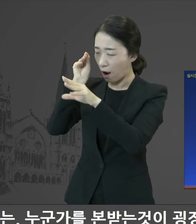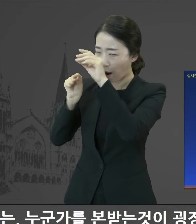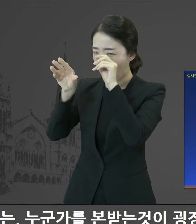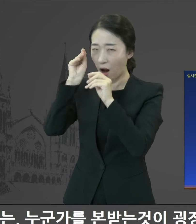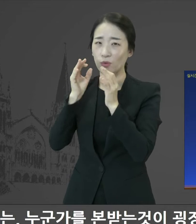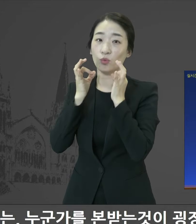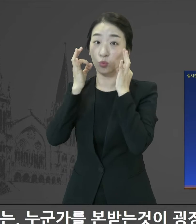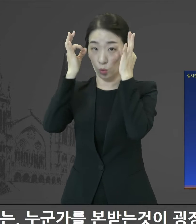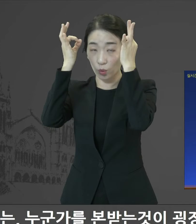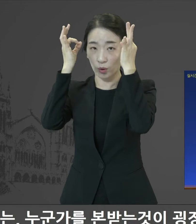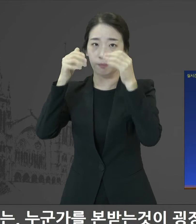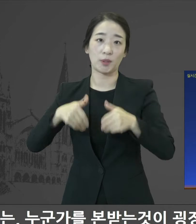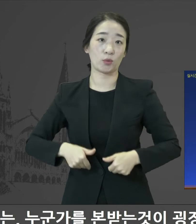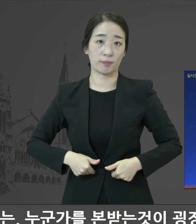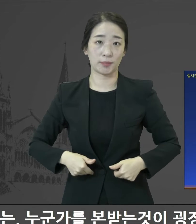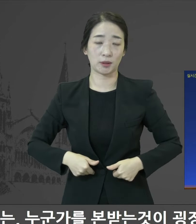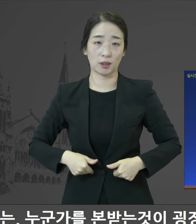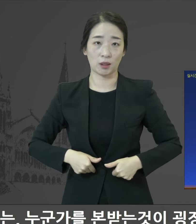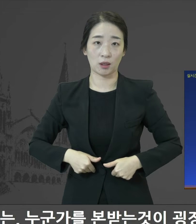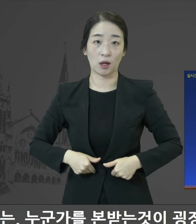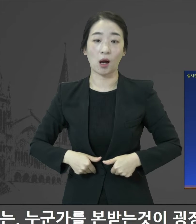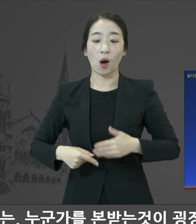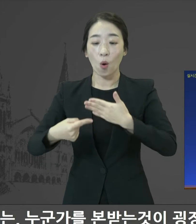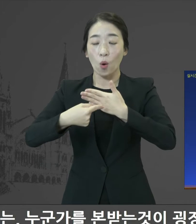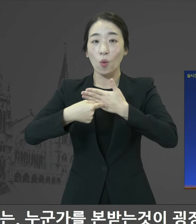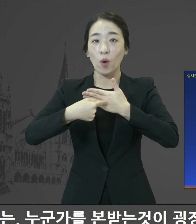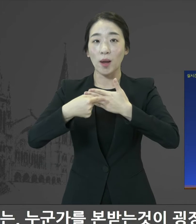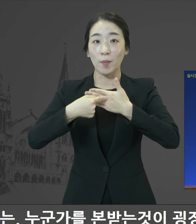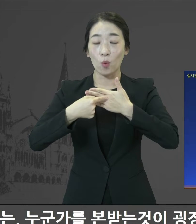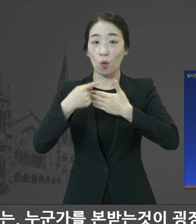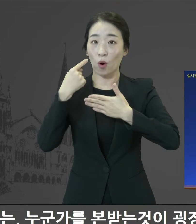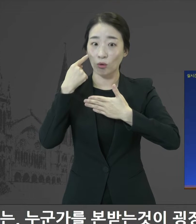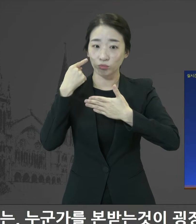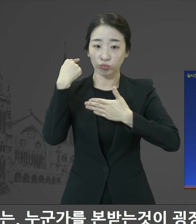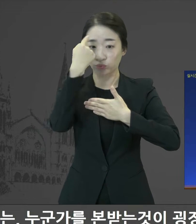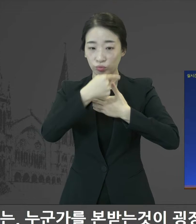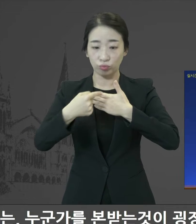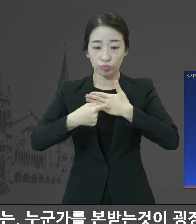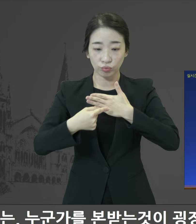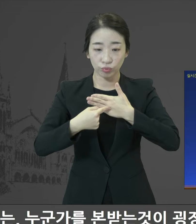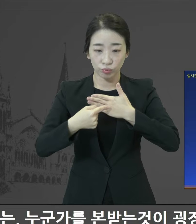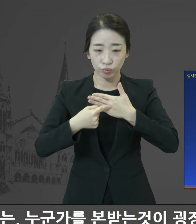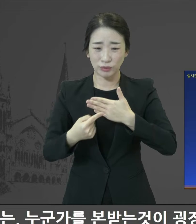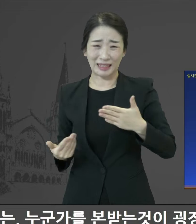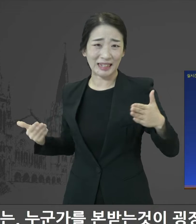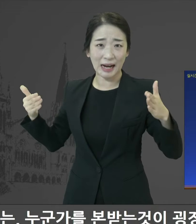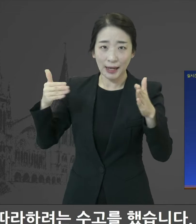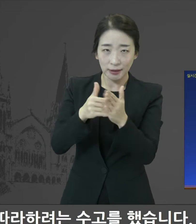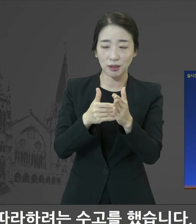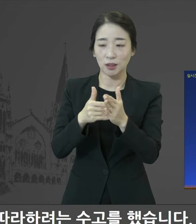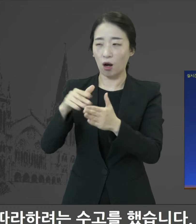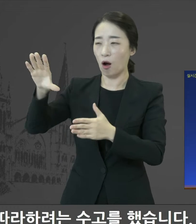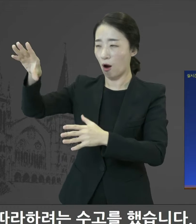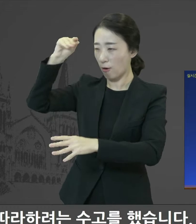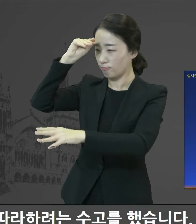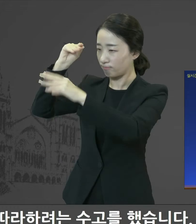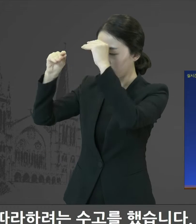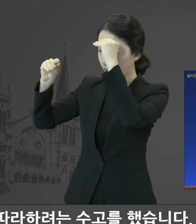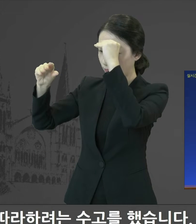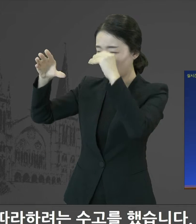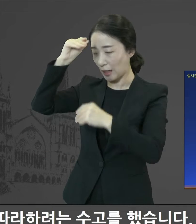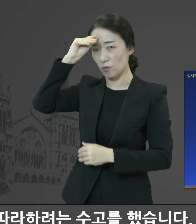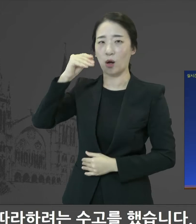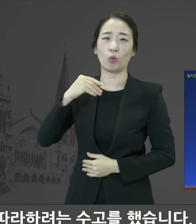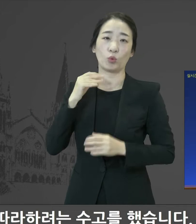좀 지나쳐서 이 외모까지도, 모습까지도 그 사람을 따라하려고 그랬답니다. 그러니까